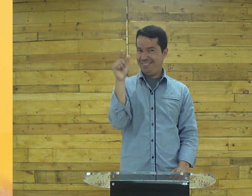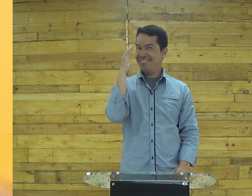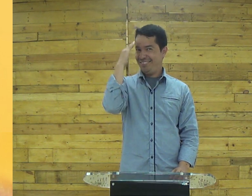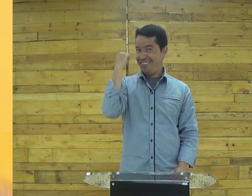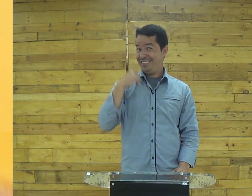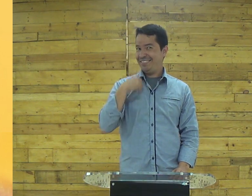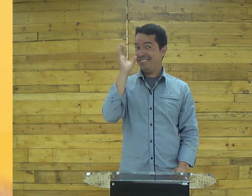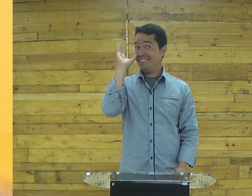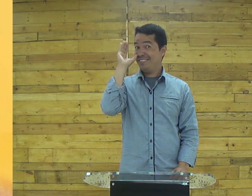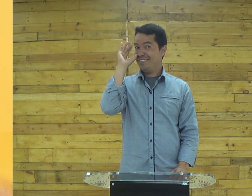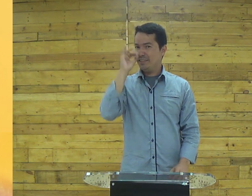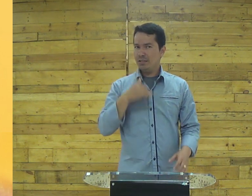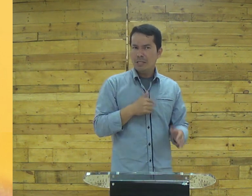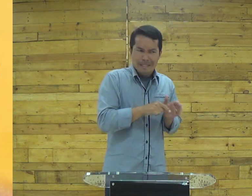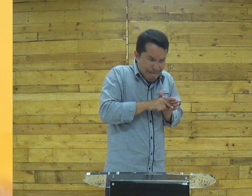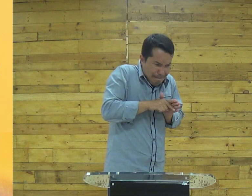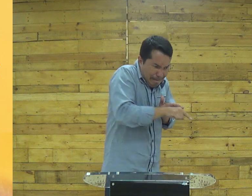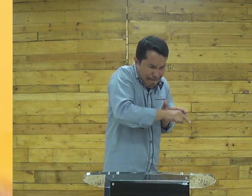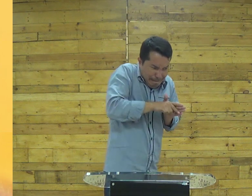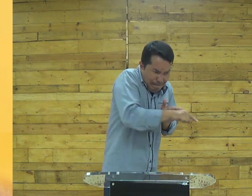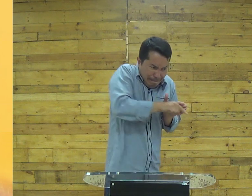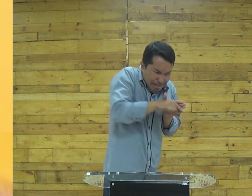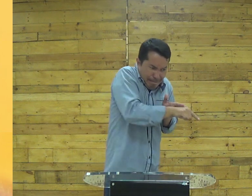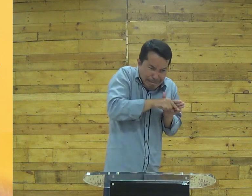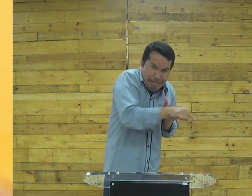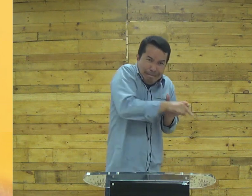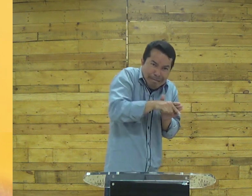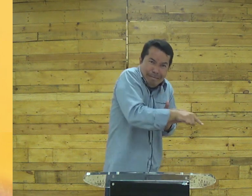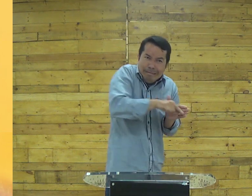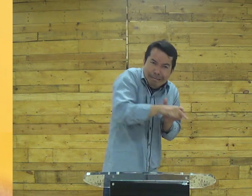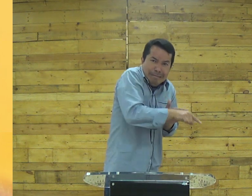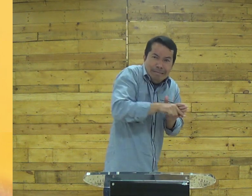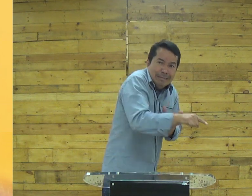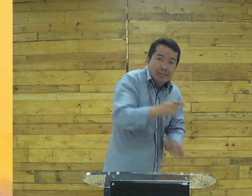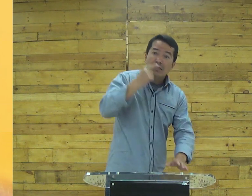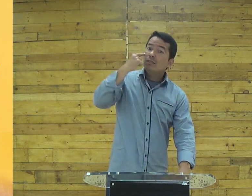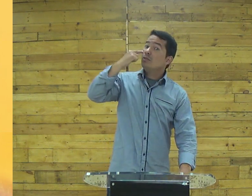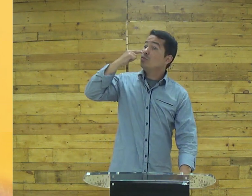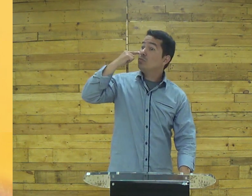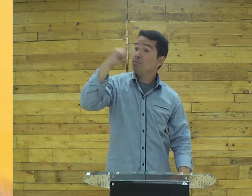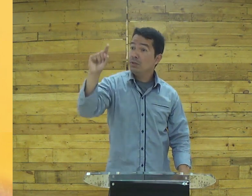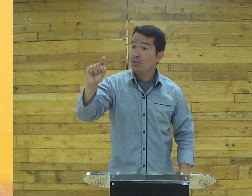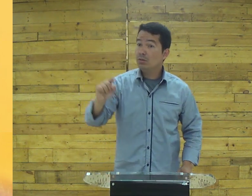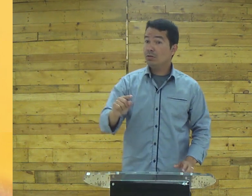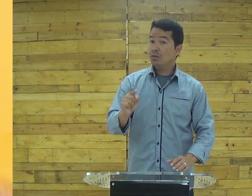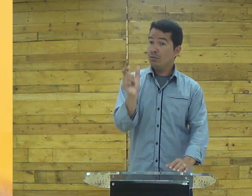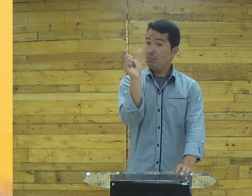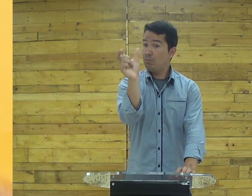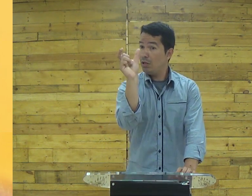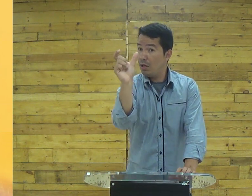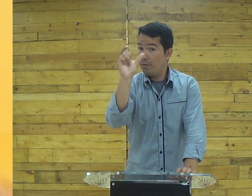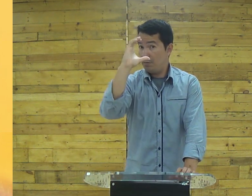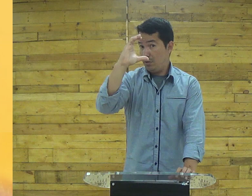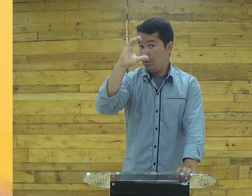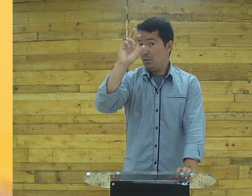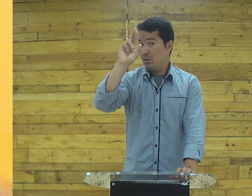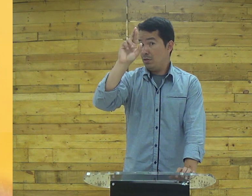fico curioso por aprender disso. E fico ali pesquisando e tentando descobrir o que essa